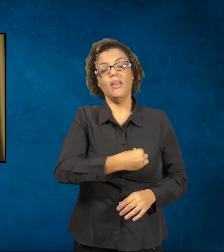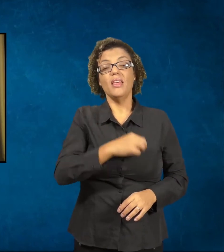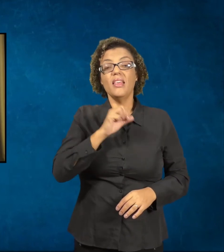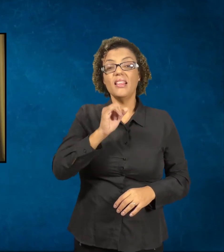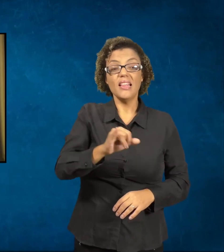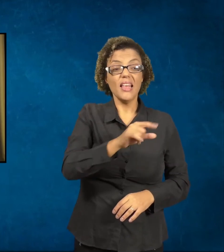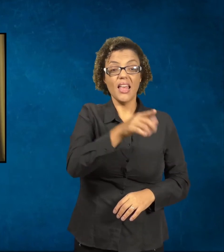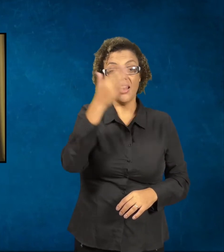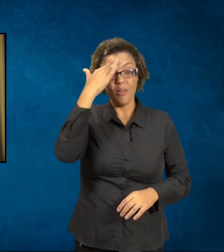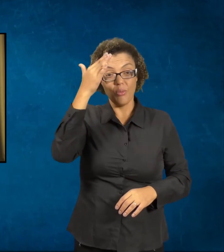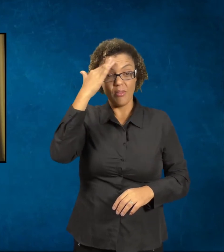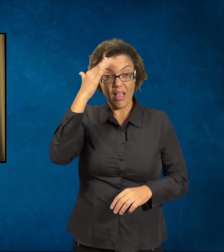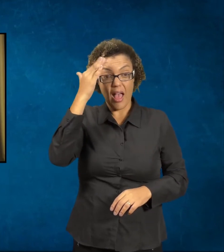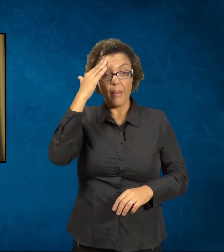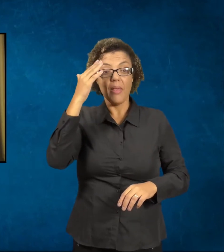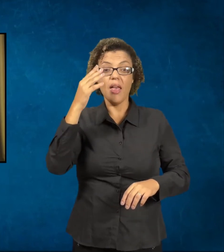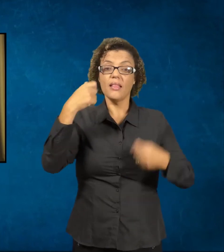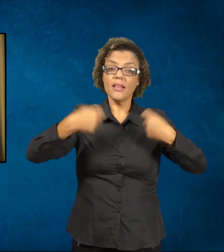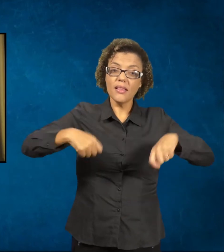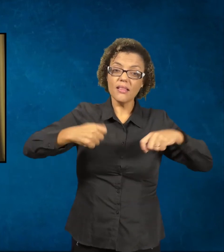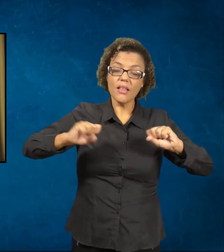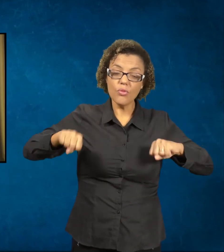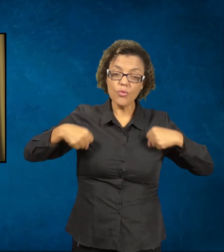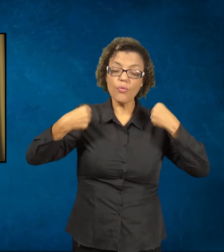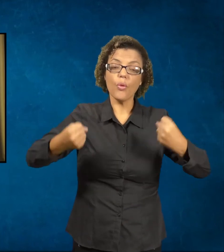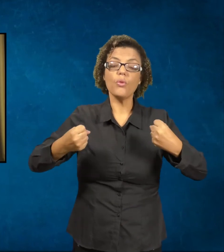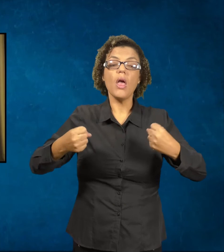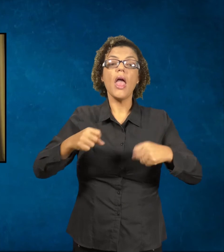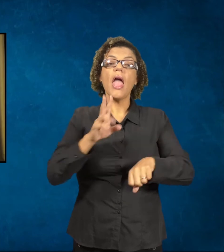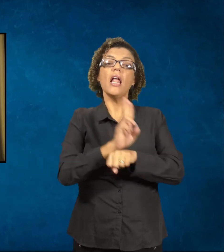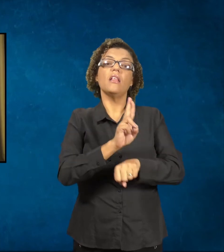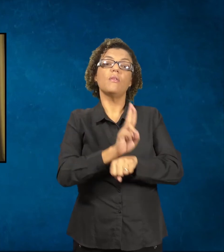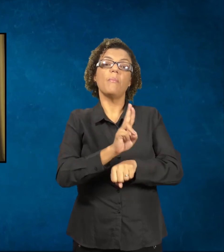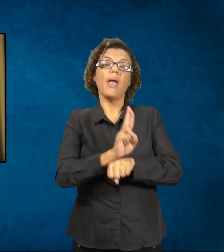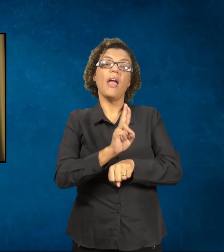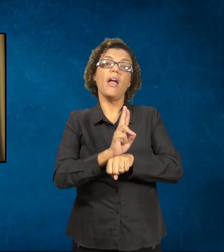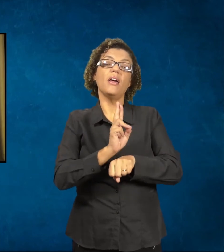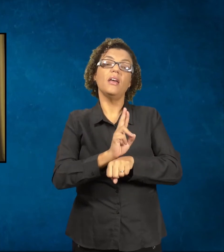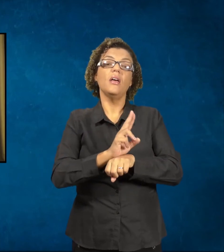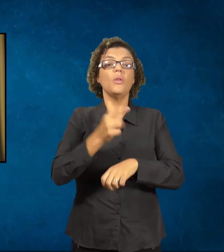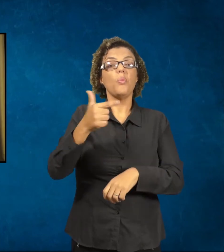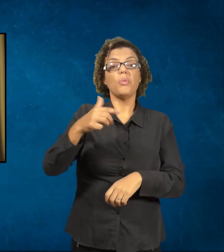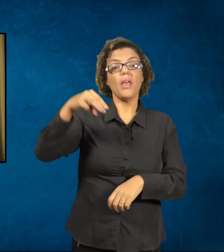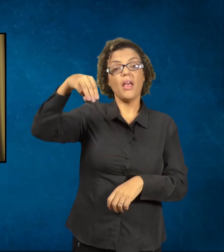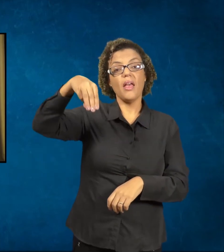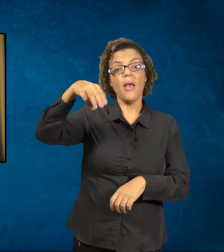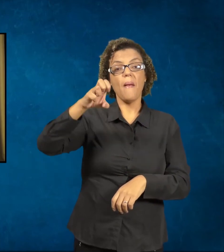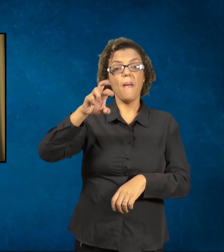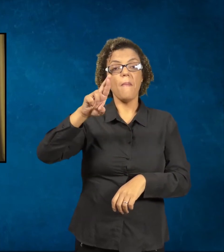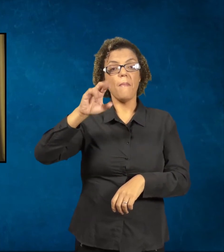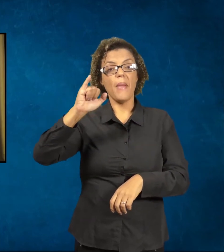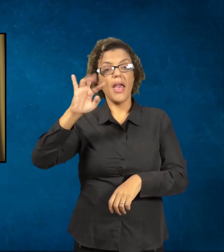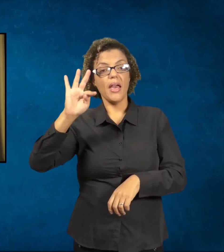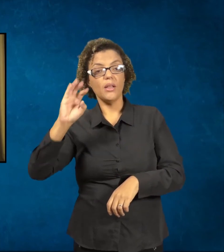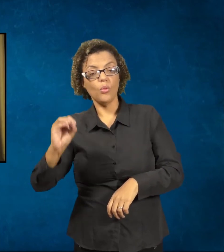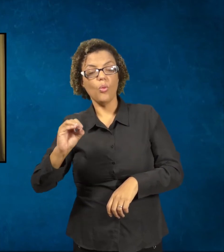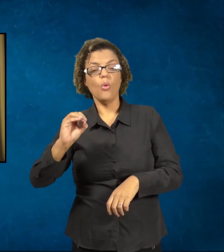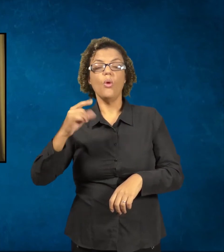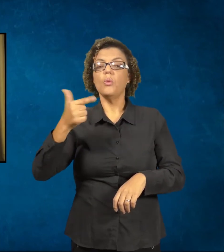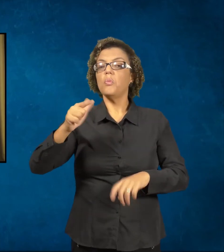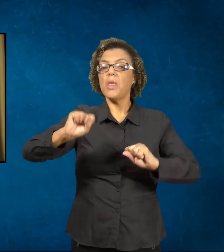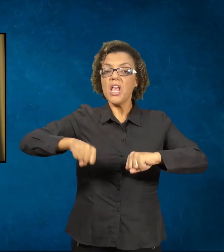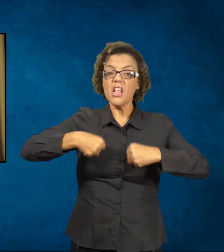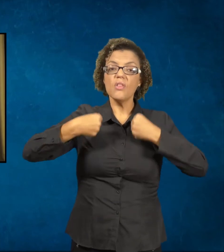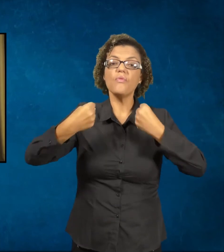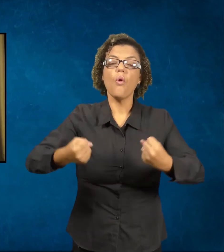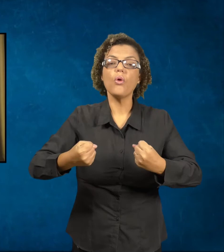sem nenhum mérito, venham recompensas. Muitas vezes recebem isso da sociedade, veem isso à sua volta e vão assimilar